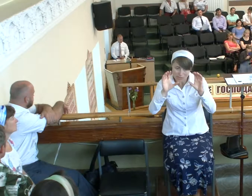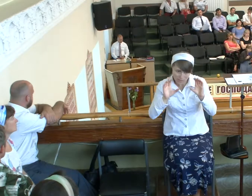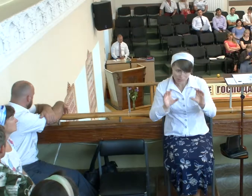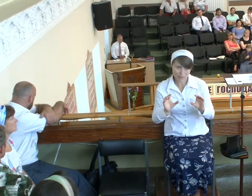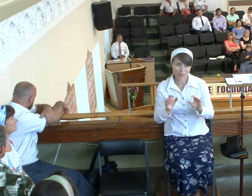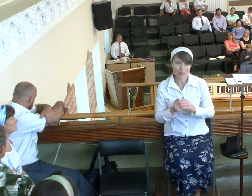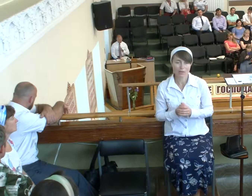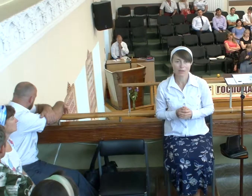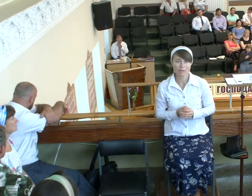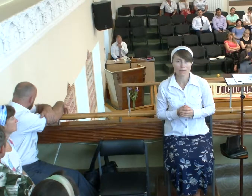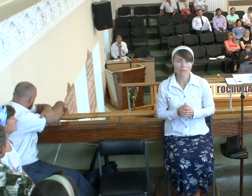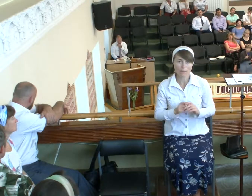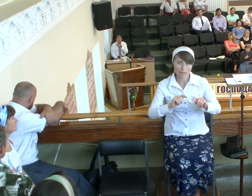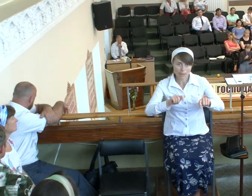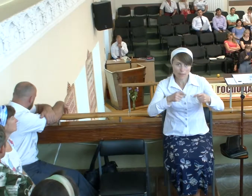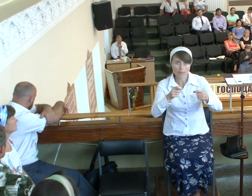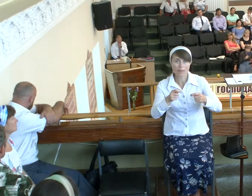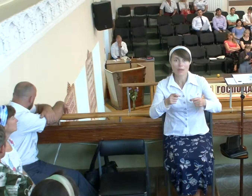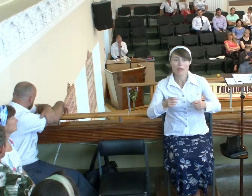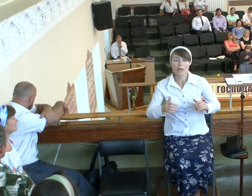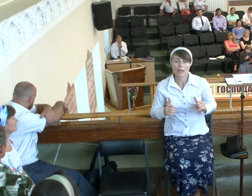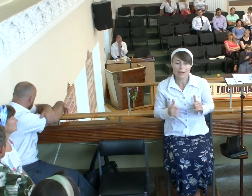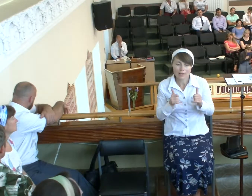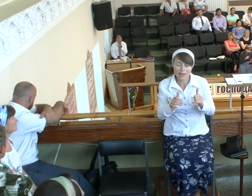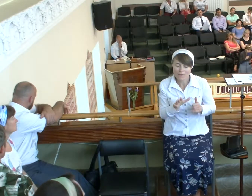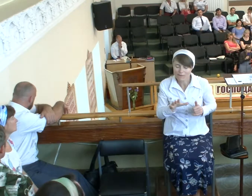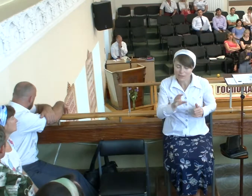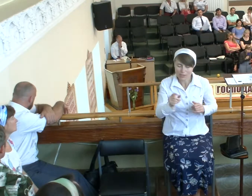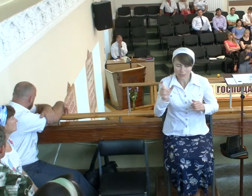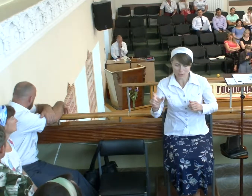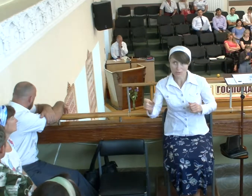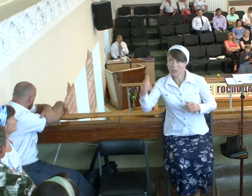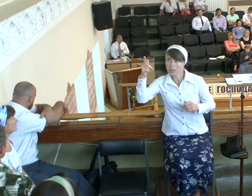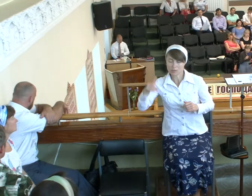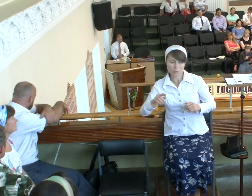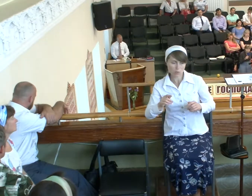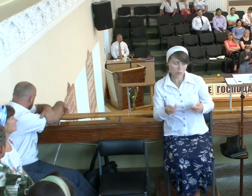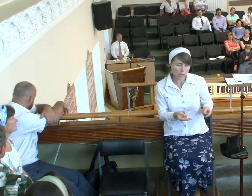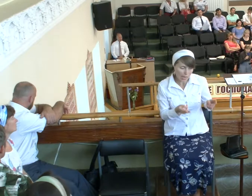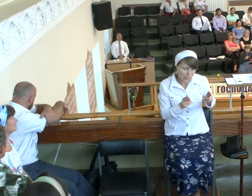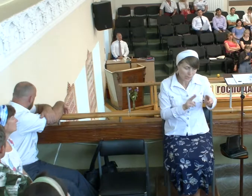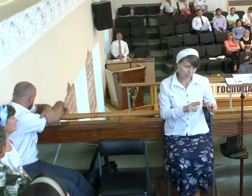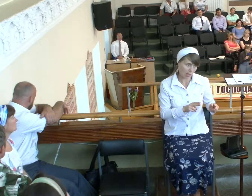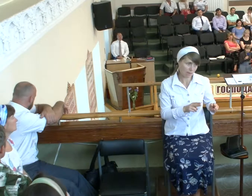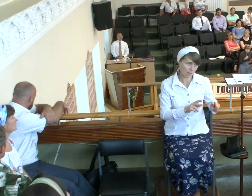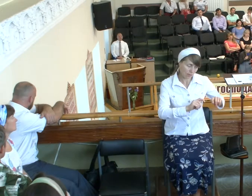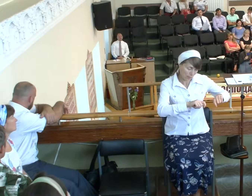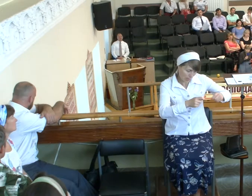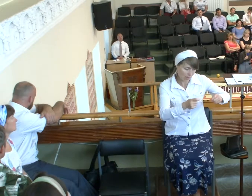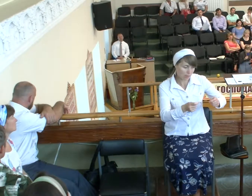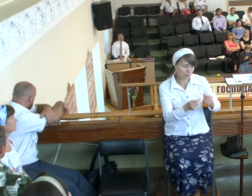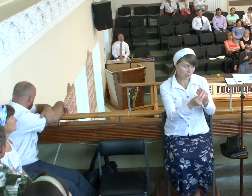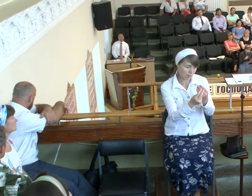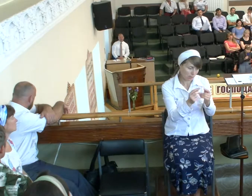Для всех людей Господь оставил Слово, Его желание, чтобы все